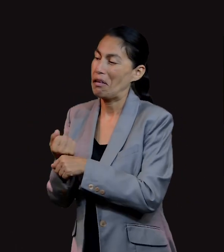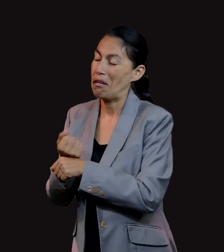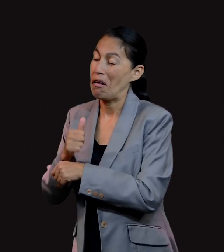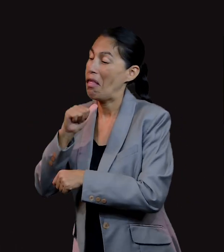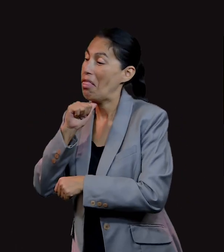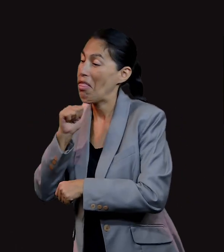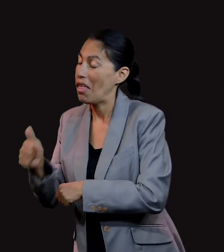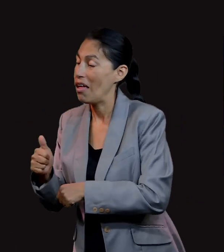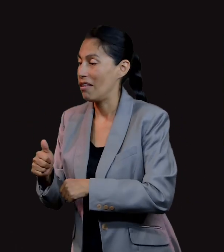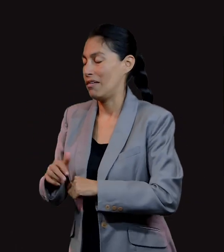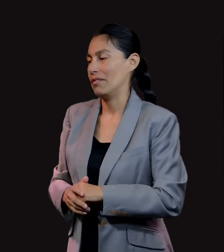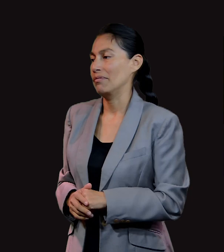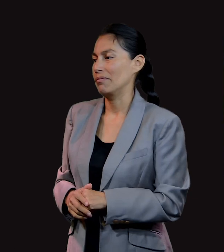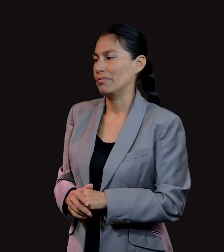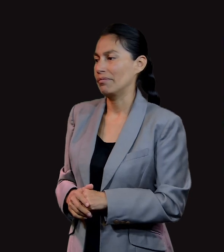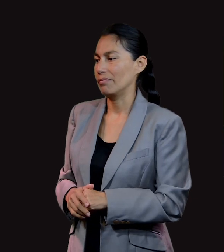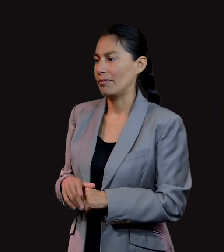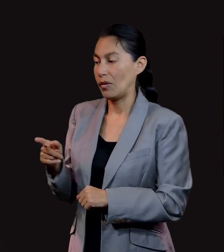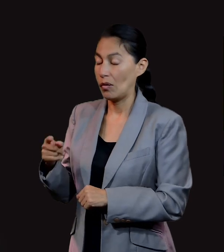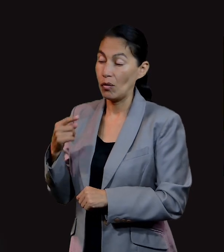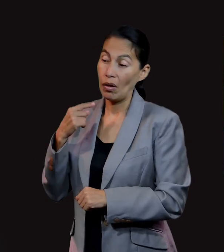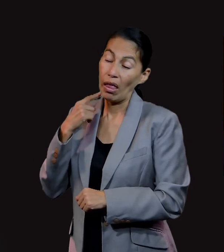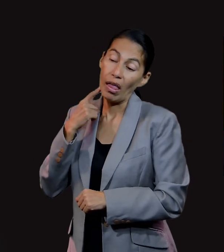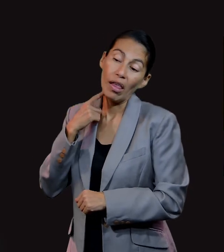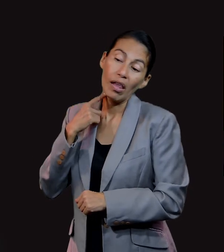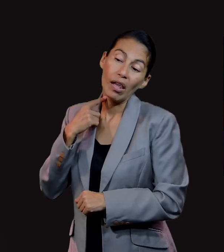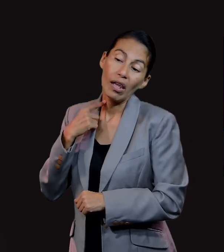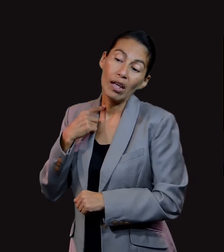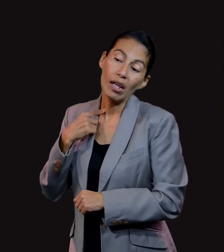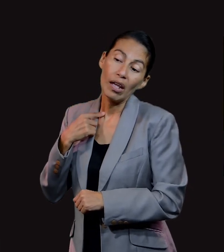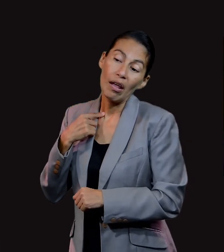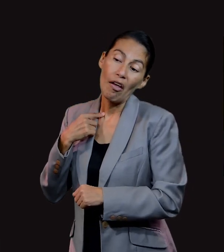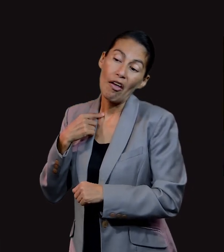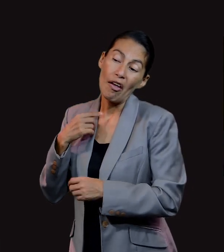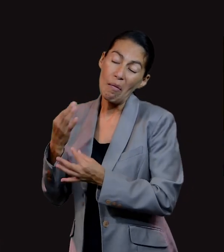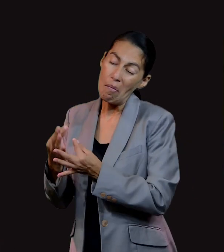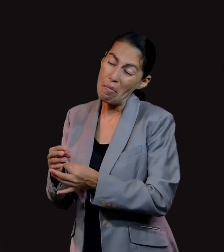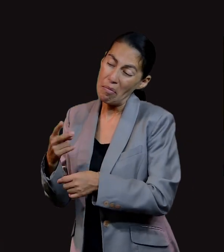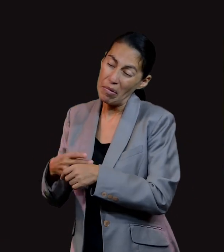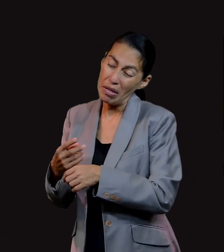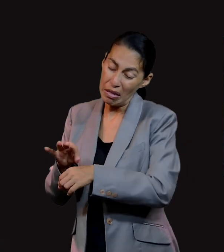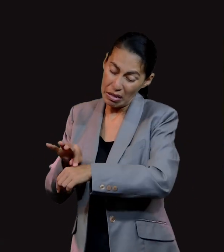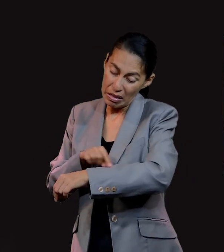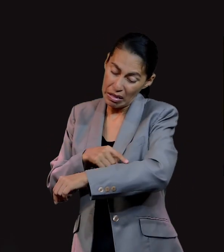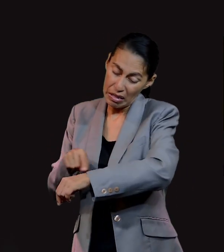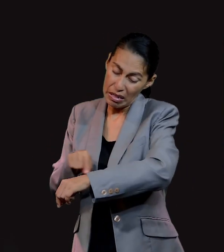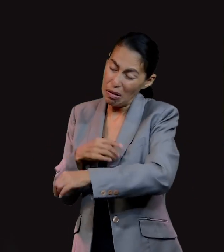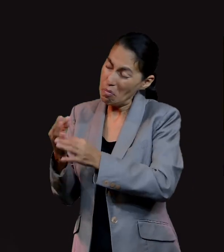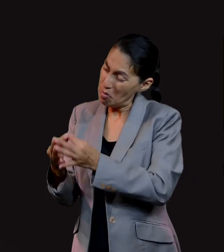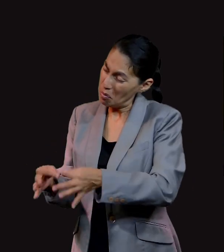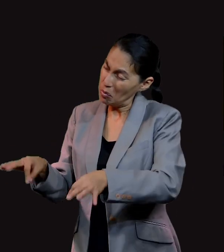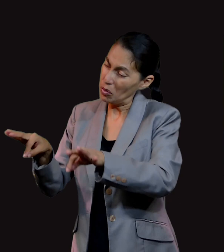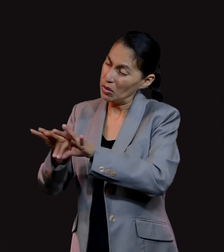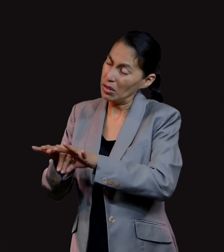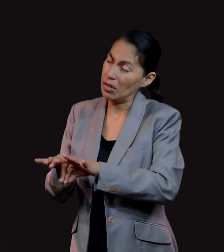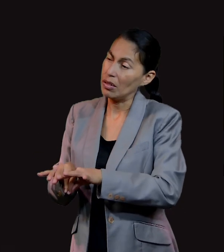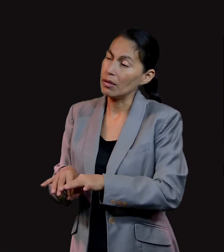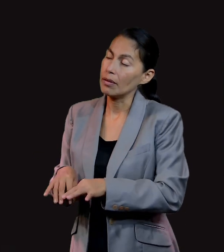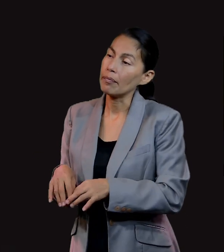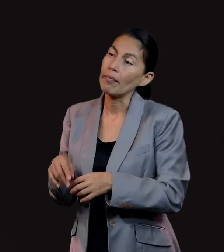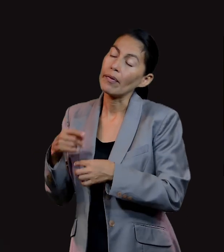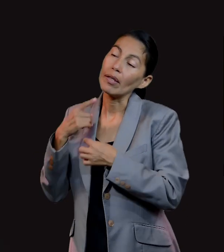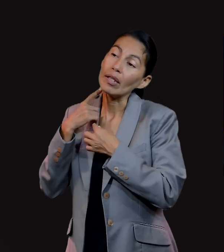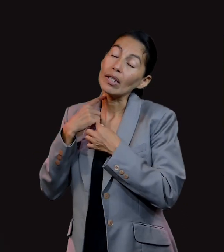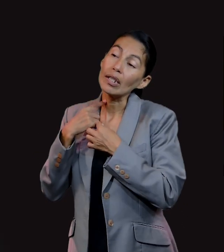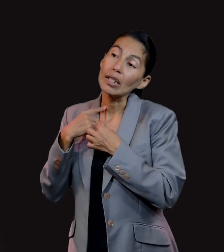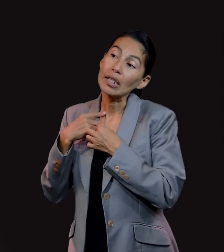no traía sangre dice y si te hubieras cortado estuviste a punto de cortarte la carótida la otra vena principal